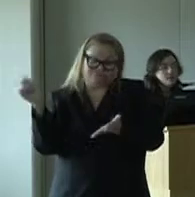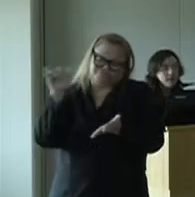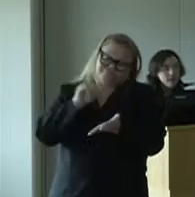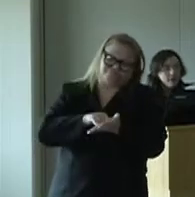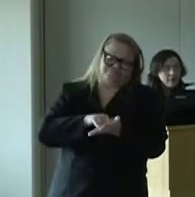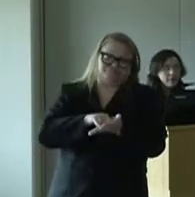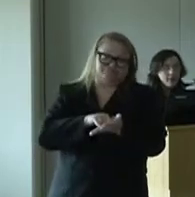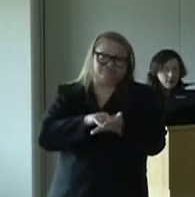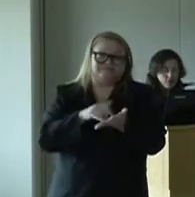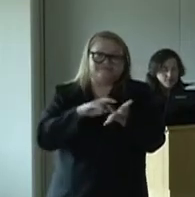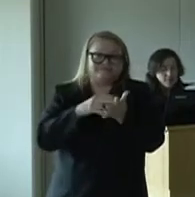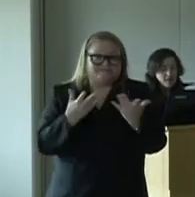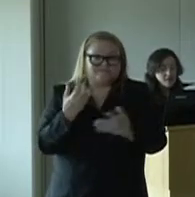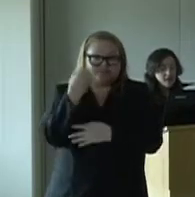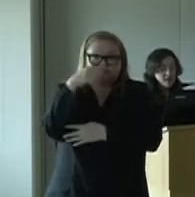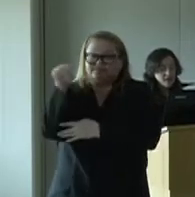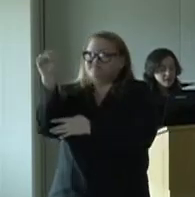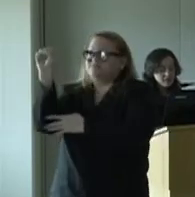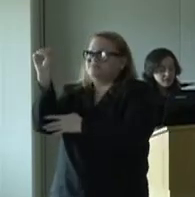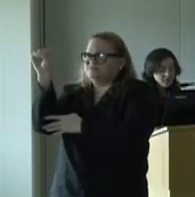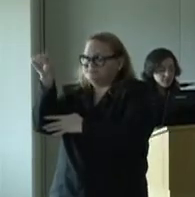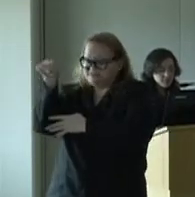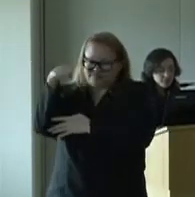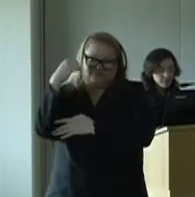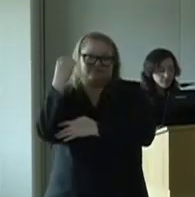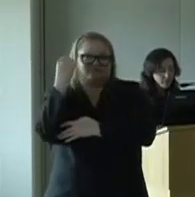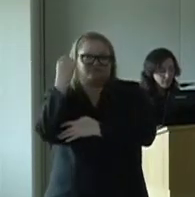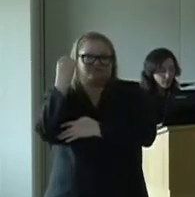volvía a levantar la cabeza y entonces cerraba la línea.